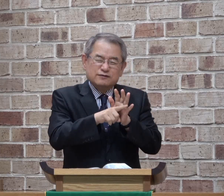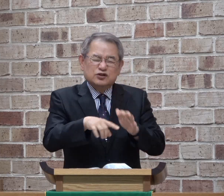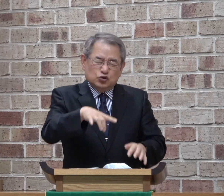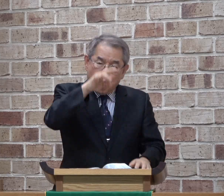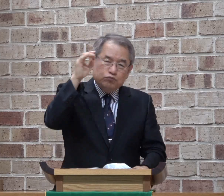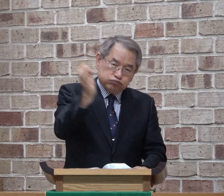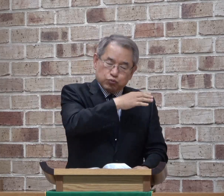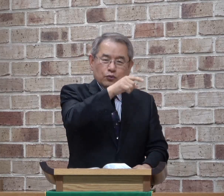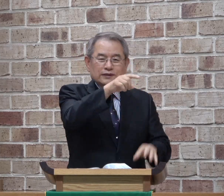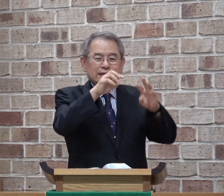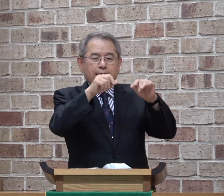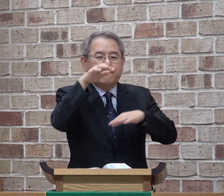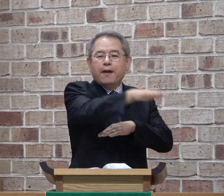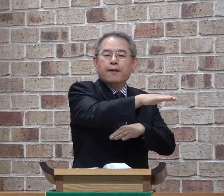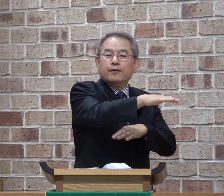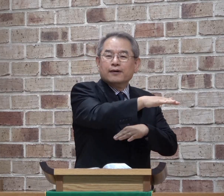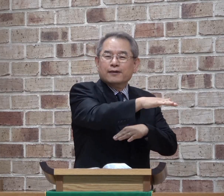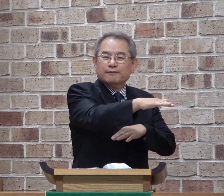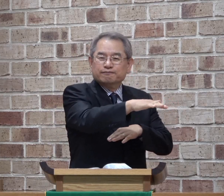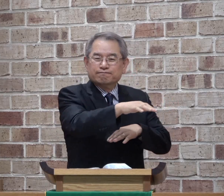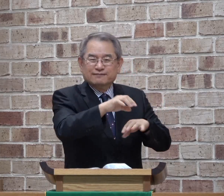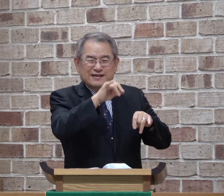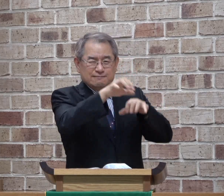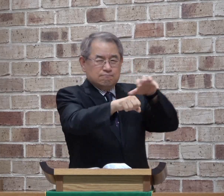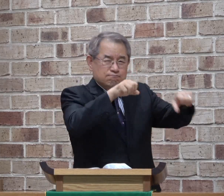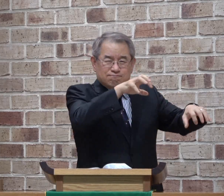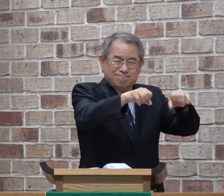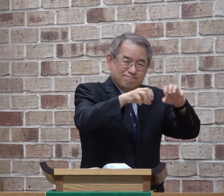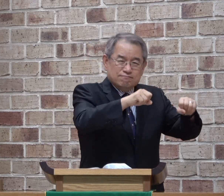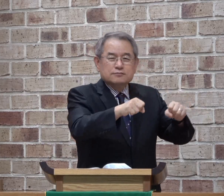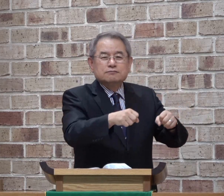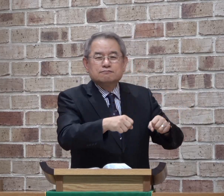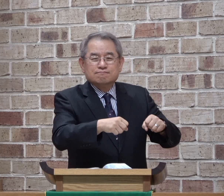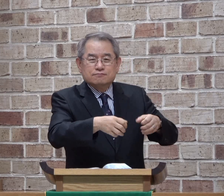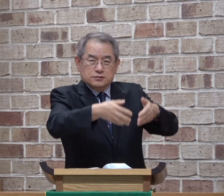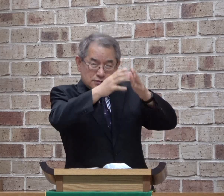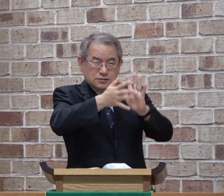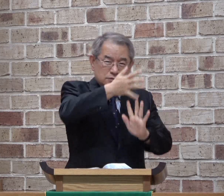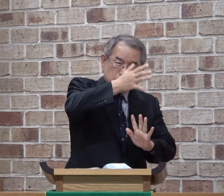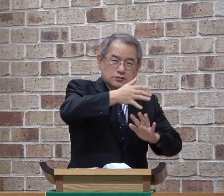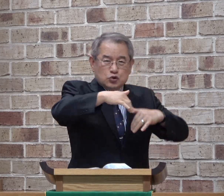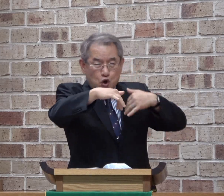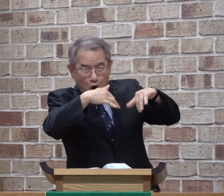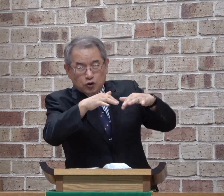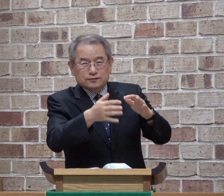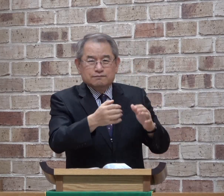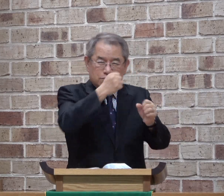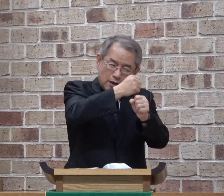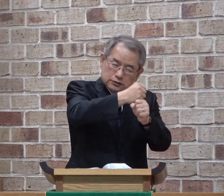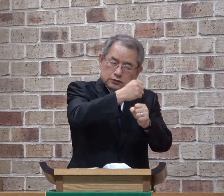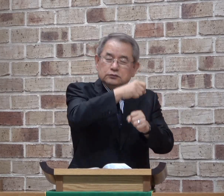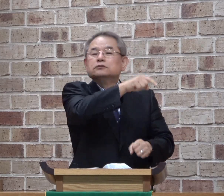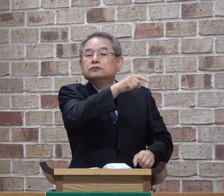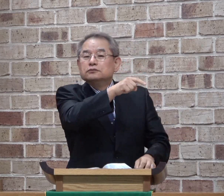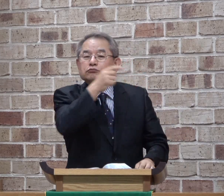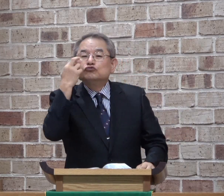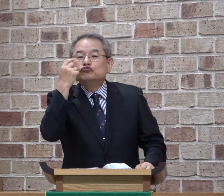복음 전도를 하기 위해서 그 땅을 밟을 때 영토를 확장하기 시작했습니다. 그래서 건물을 짓고 도시를